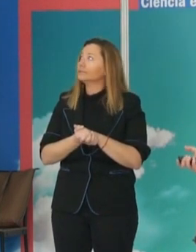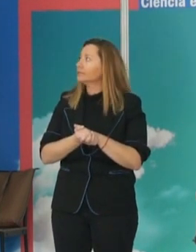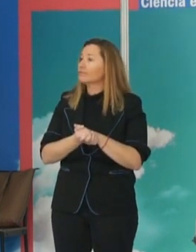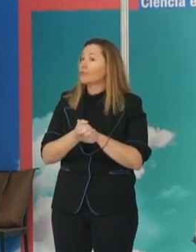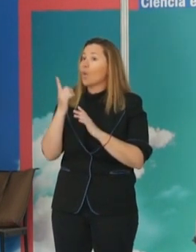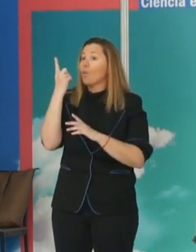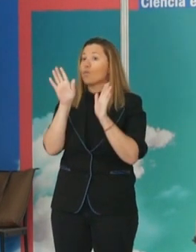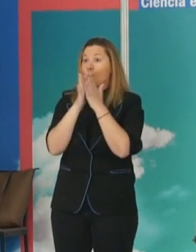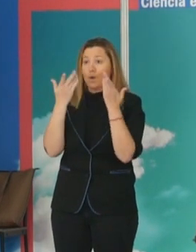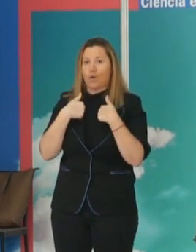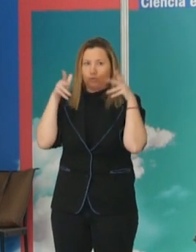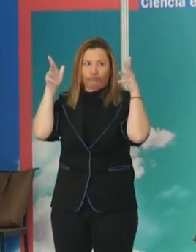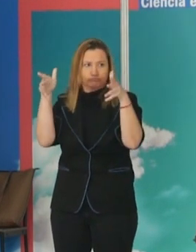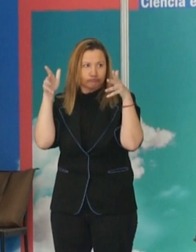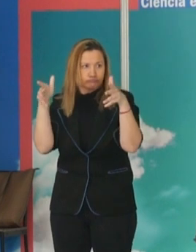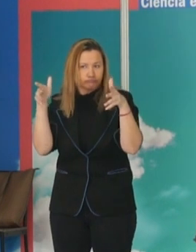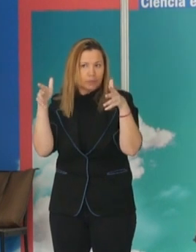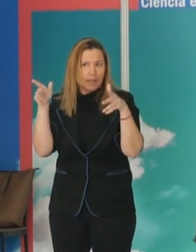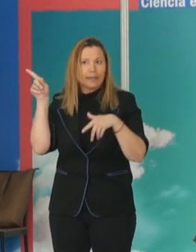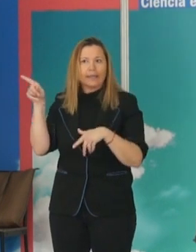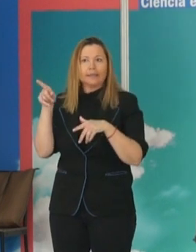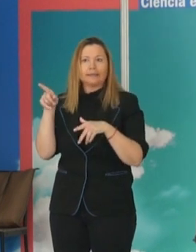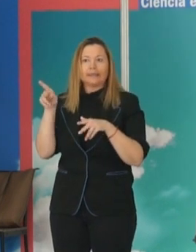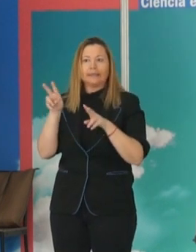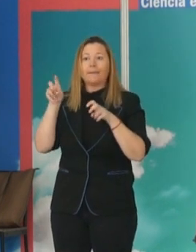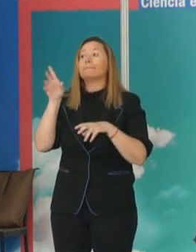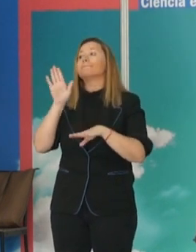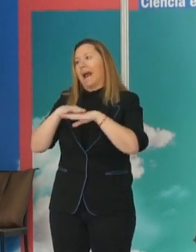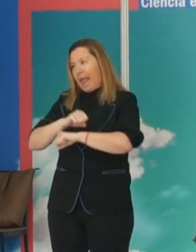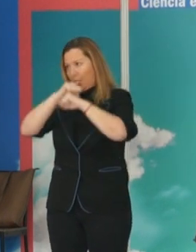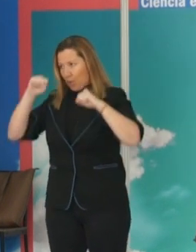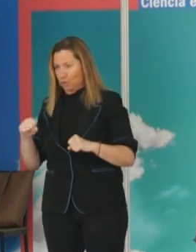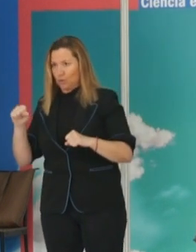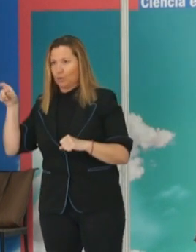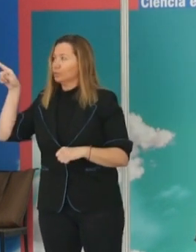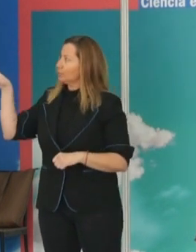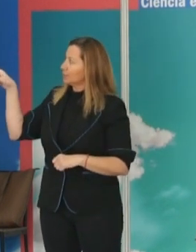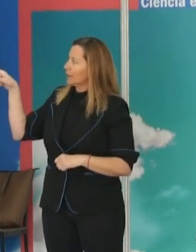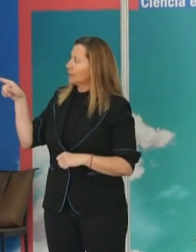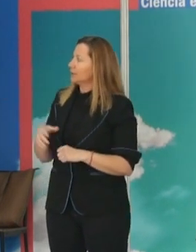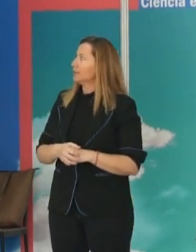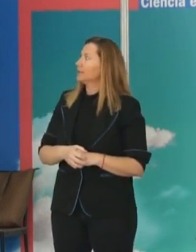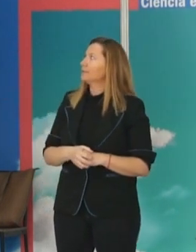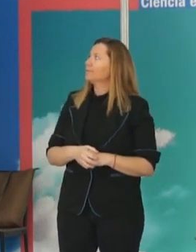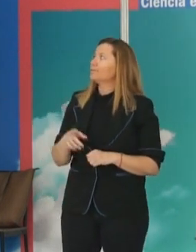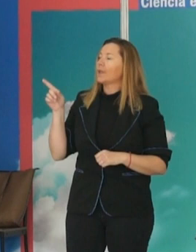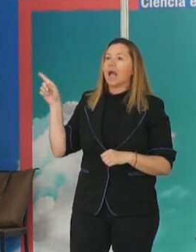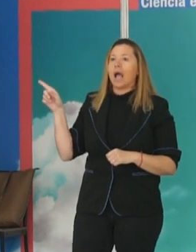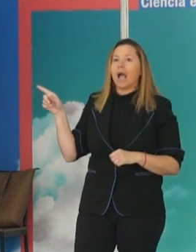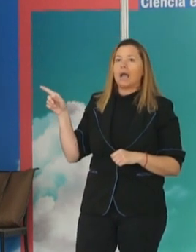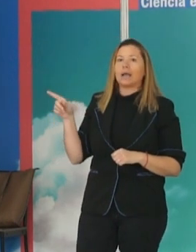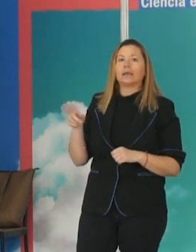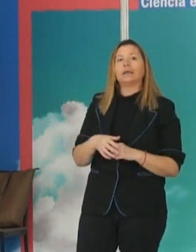Un libro que os recomiendo, que trata este para adultos, es el Un verdor terrible, de Benjamín